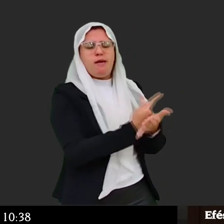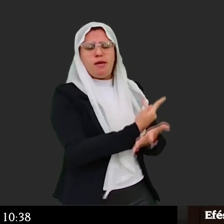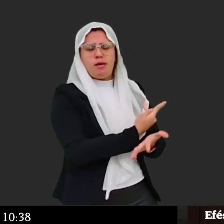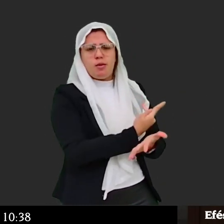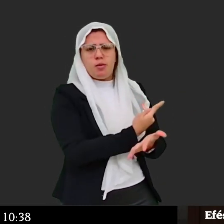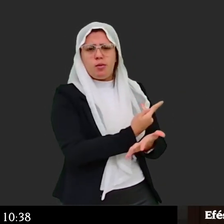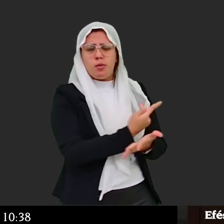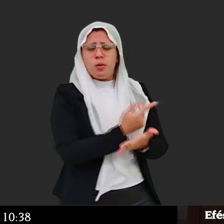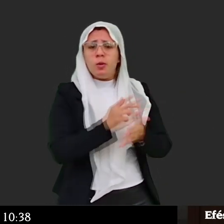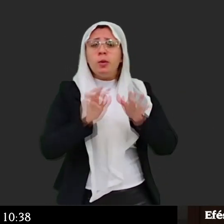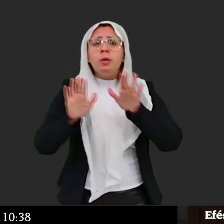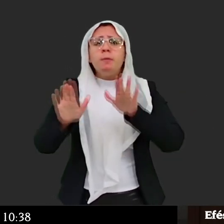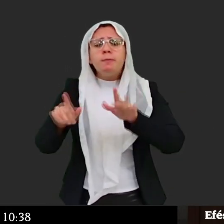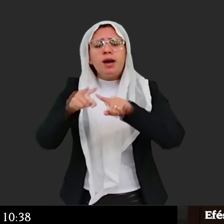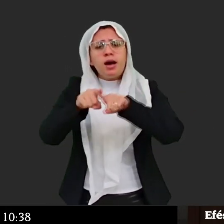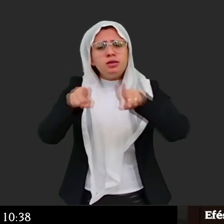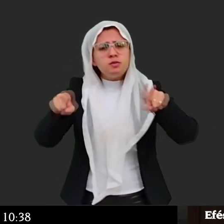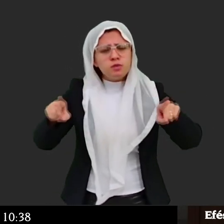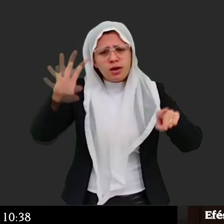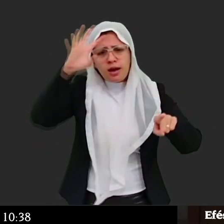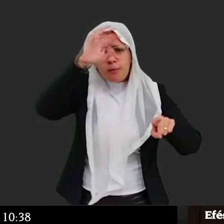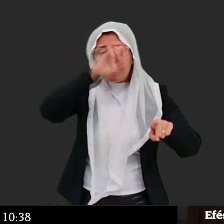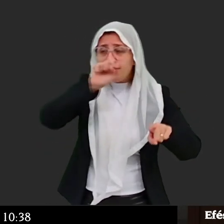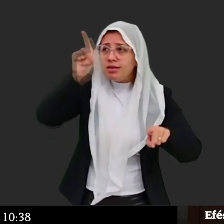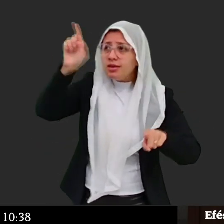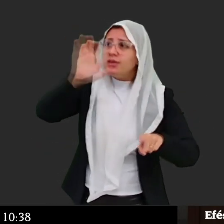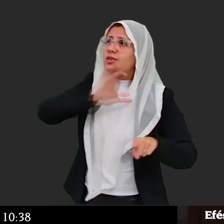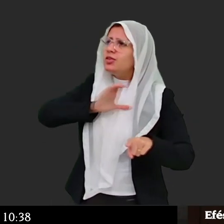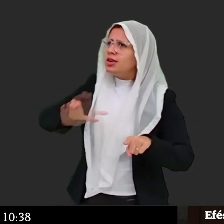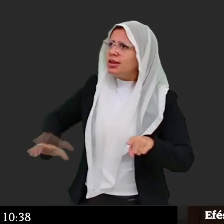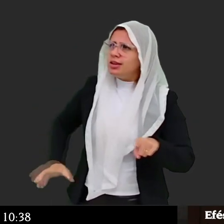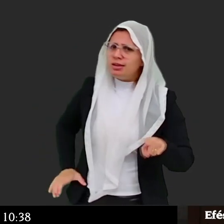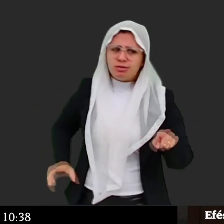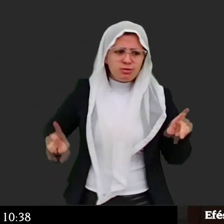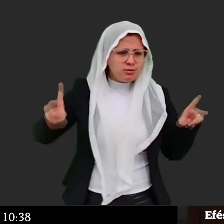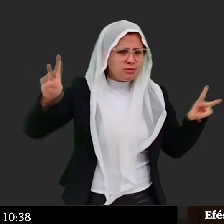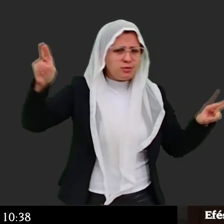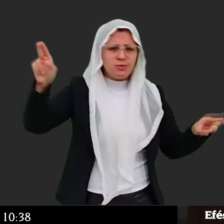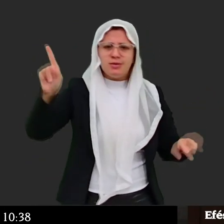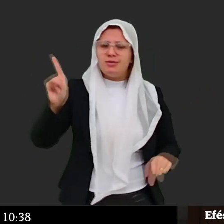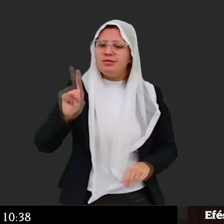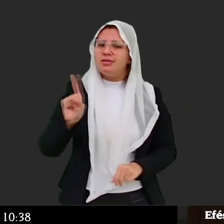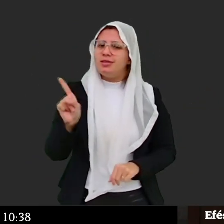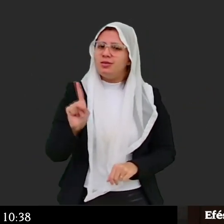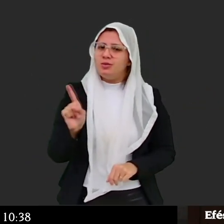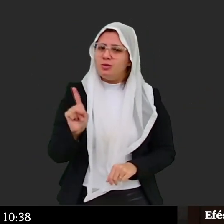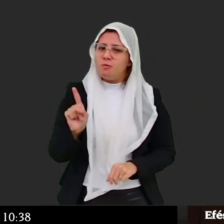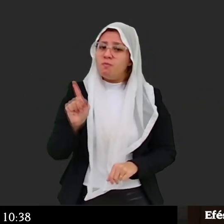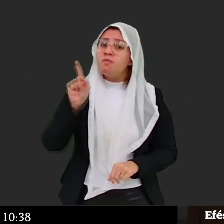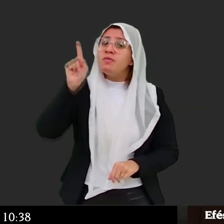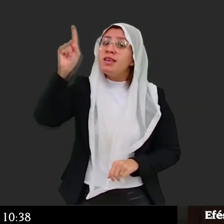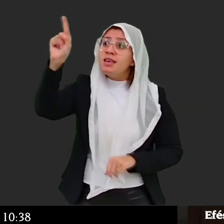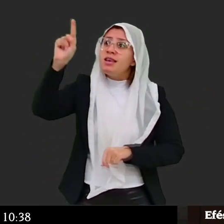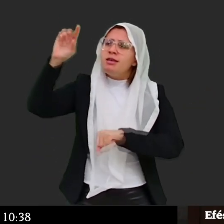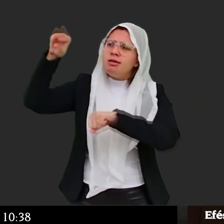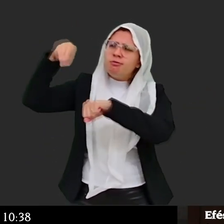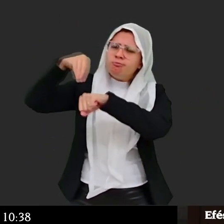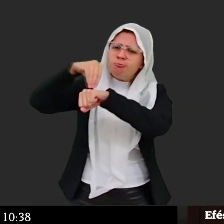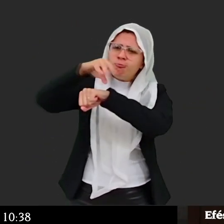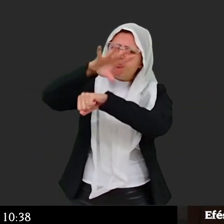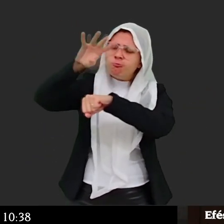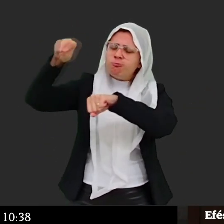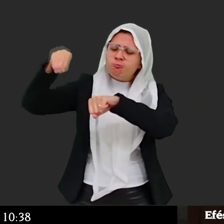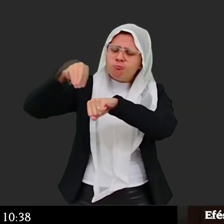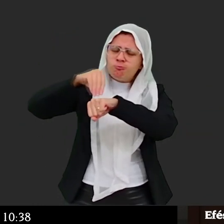não aprendestes assim a Cristo, se é que o tendes ouvido e nele fostes ensinados,